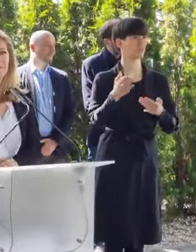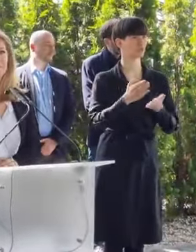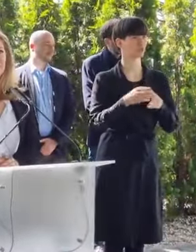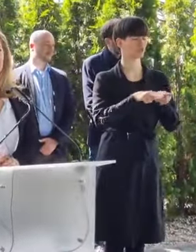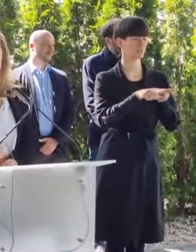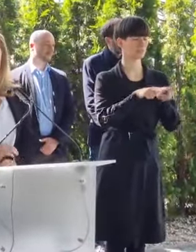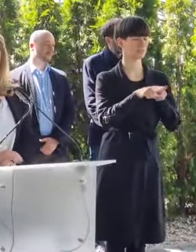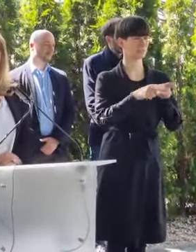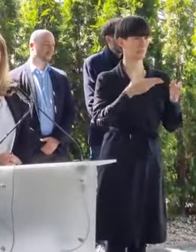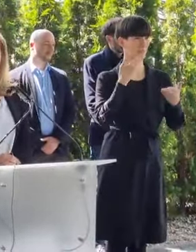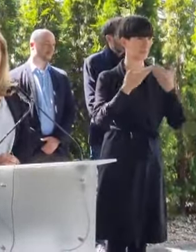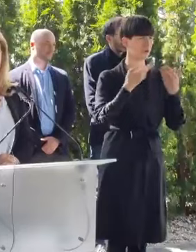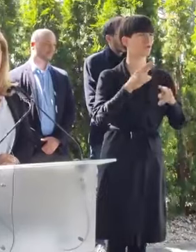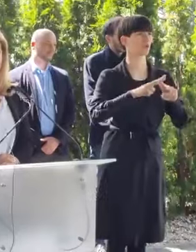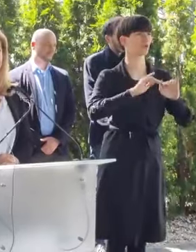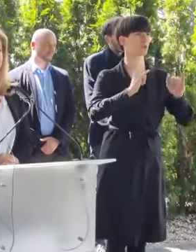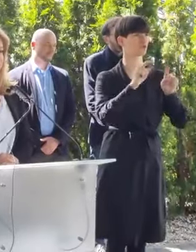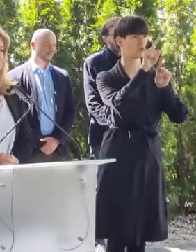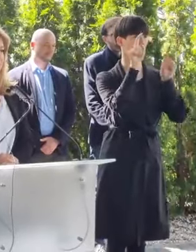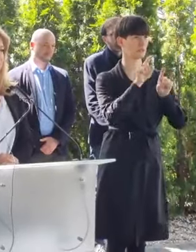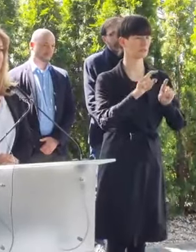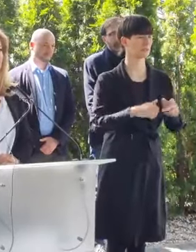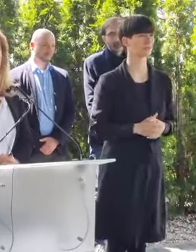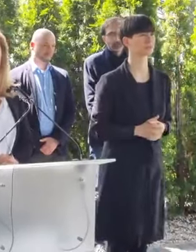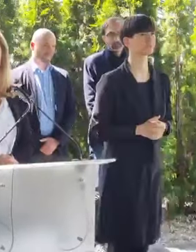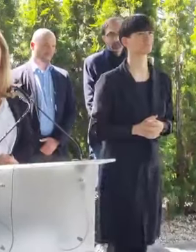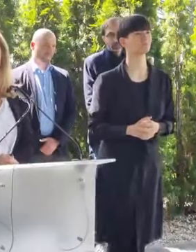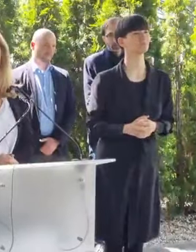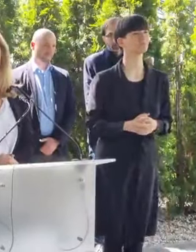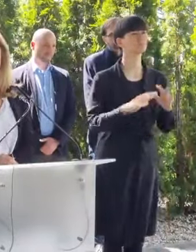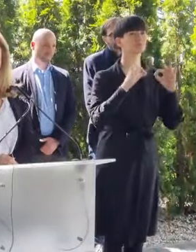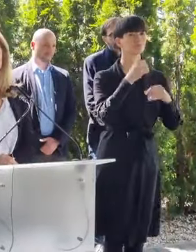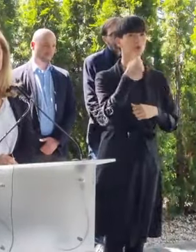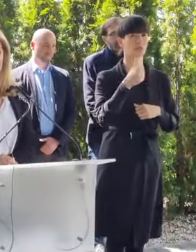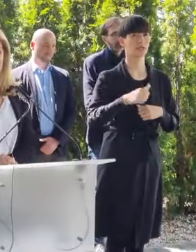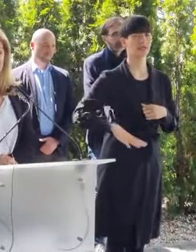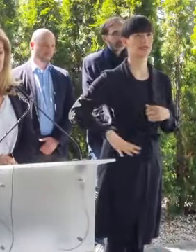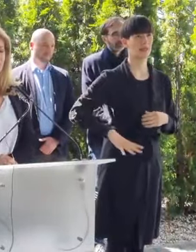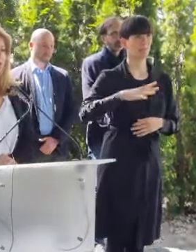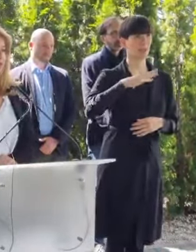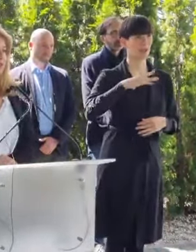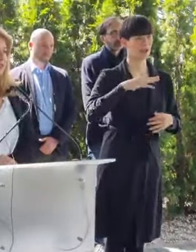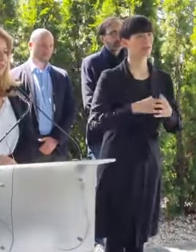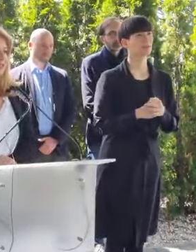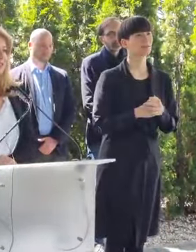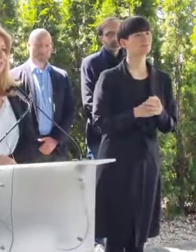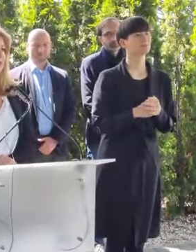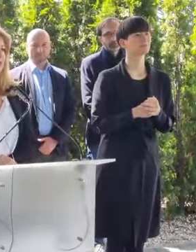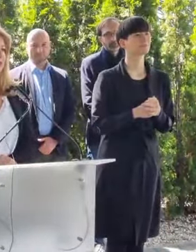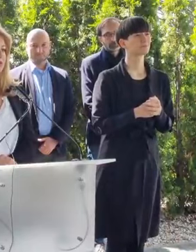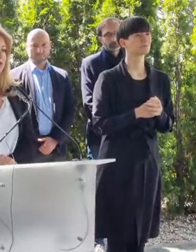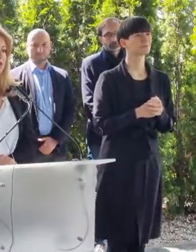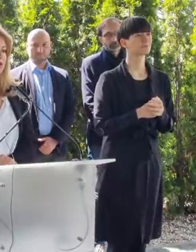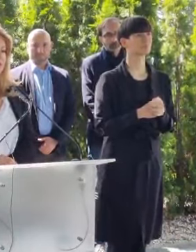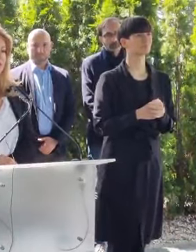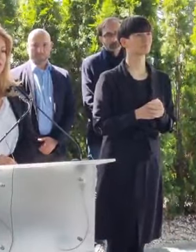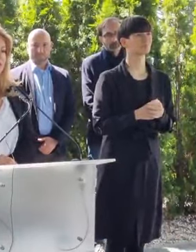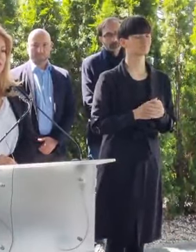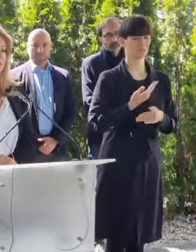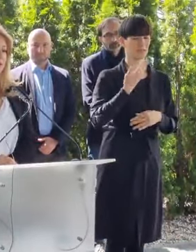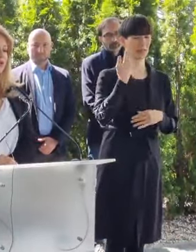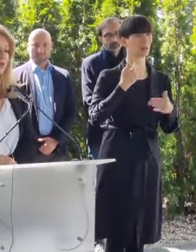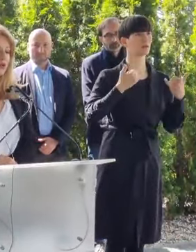pozdielanie dojmov, potom bude priestor na vaše otázky. Nech sa páči, pani prezidentka. Ďakujem pekne. Dobrý deň, dámy a páni. Ako už bolo povedané, uskutočnili